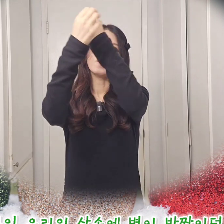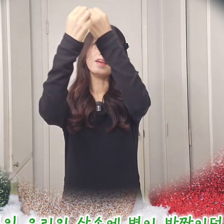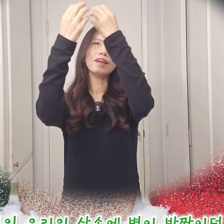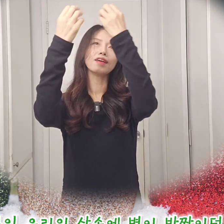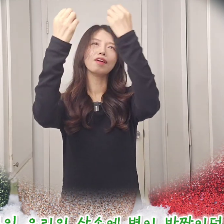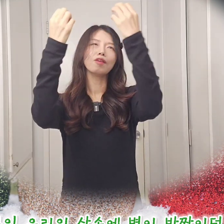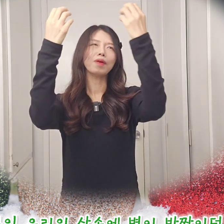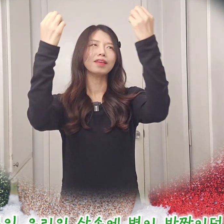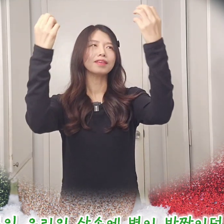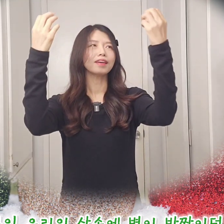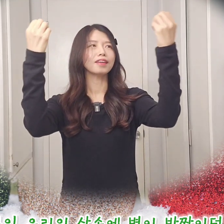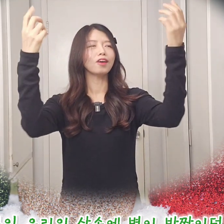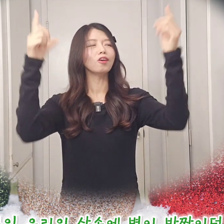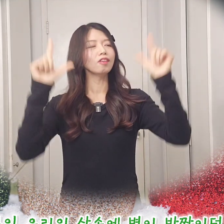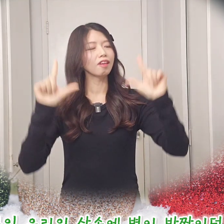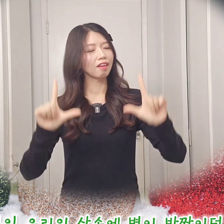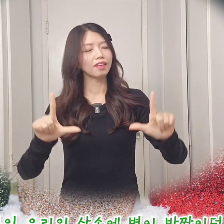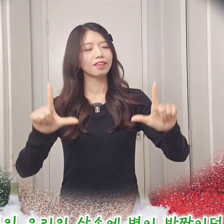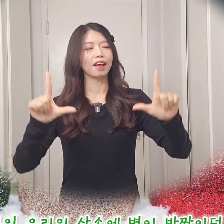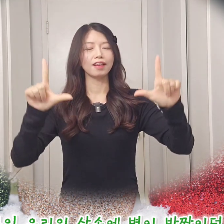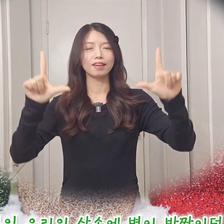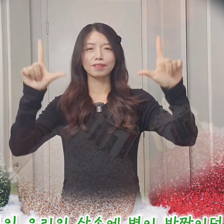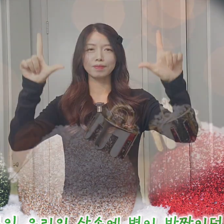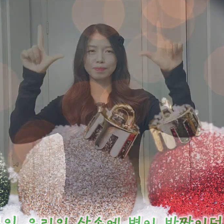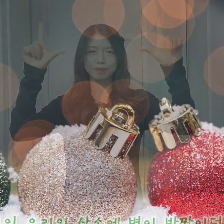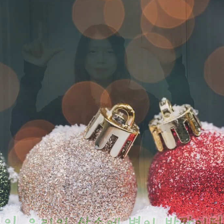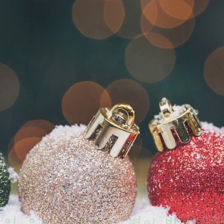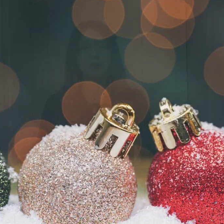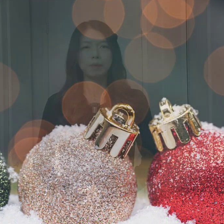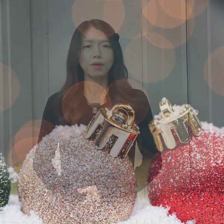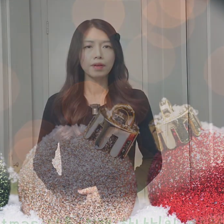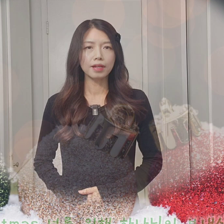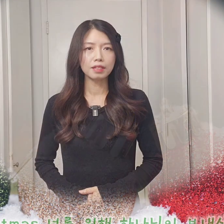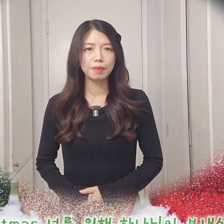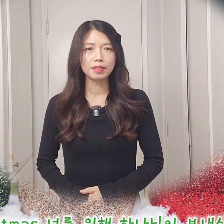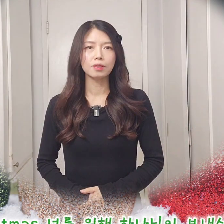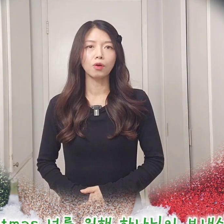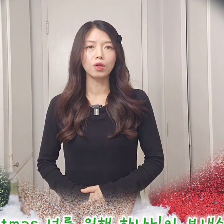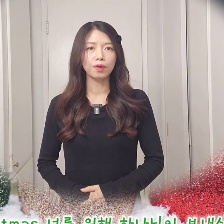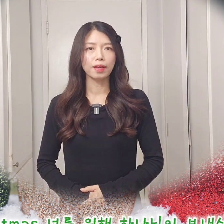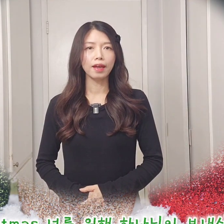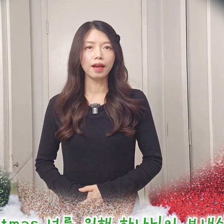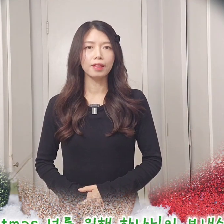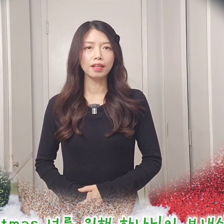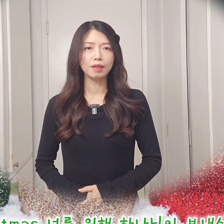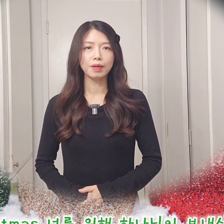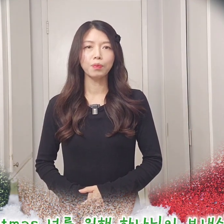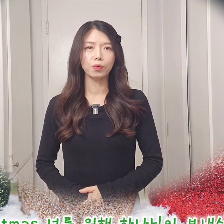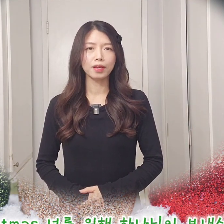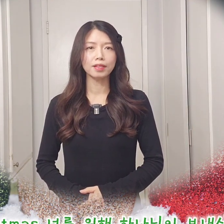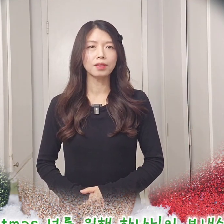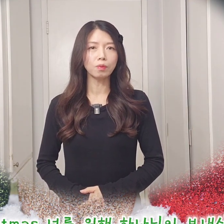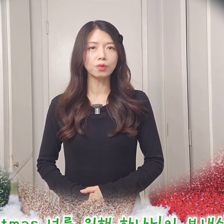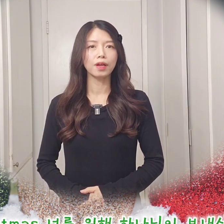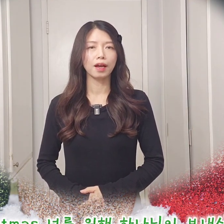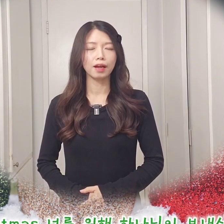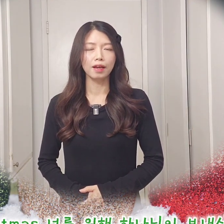별이 반짝이던 날. 메리 크리스마스 너를 위해 하나님이 보내신 선물이야.